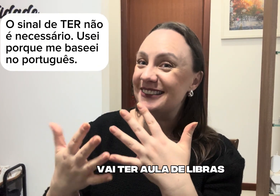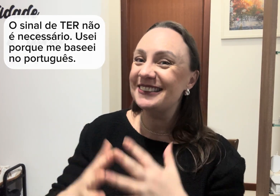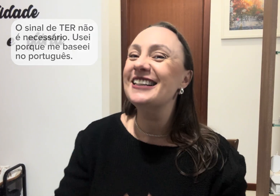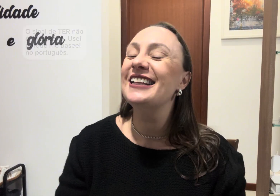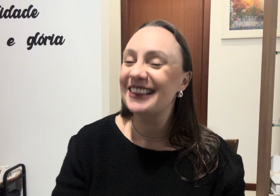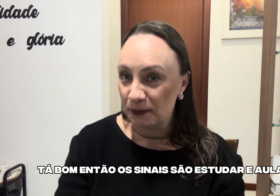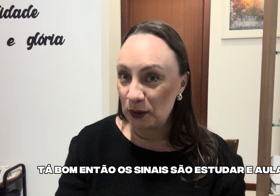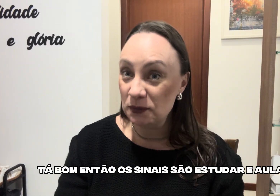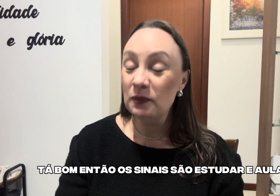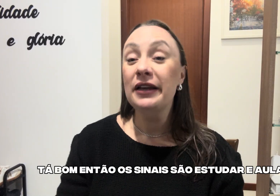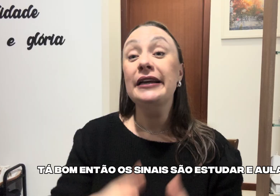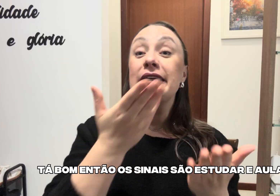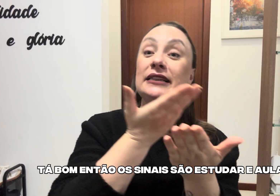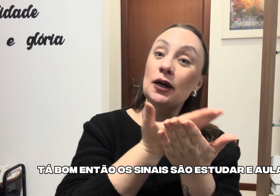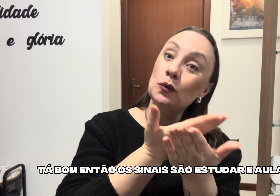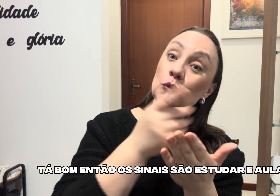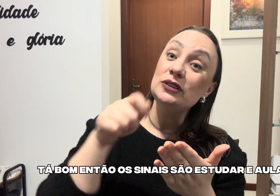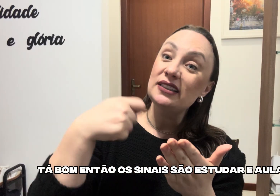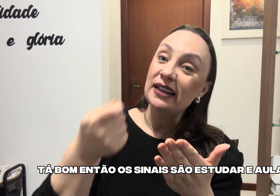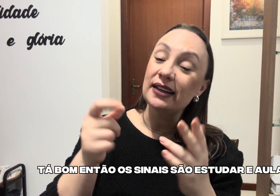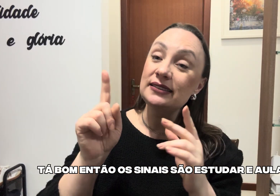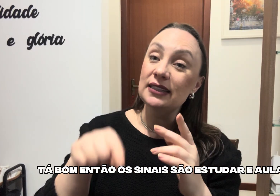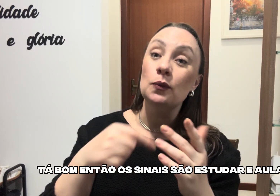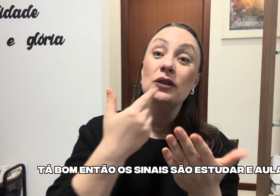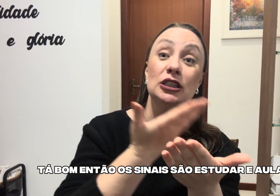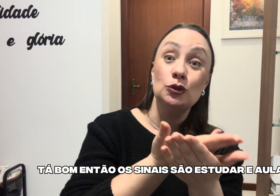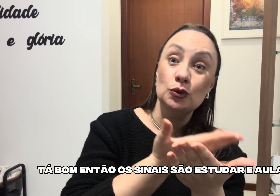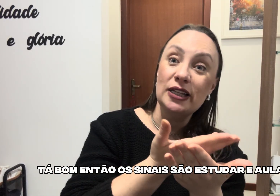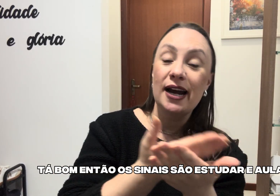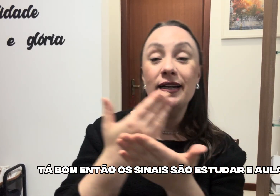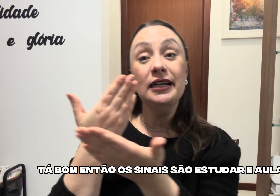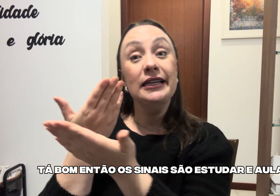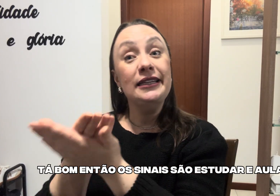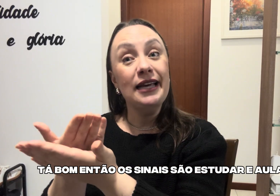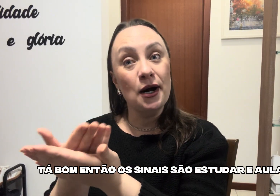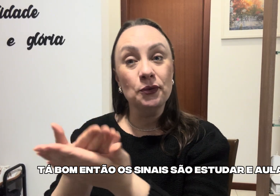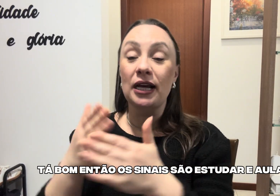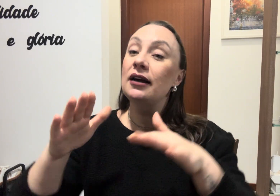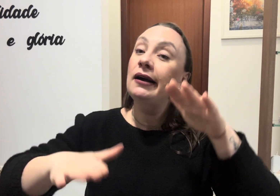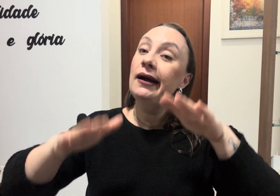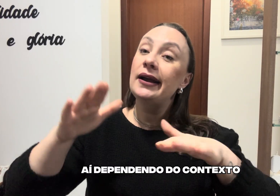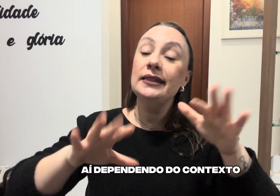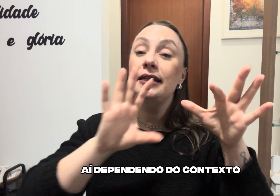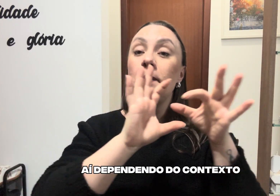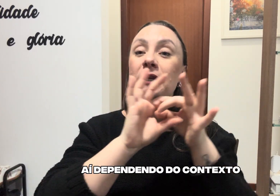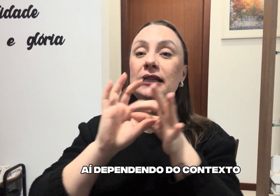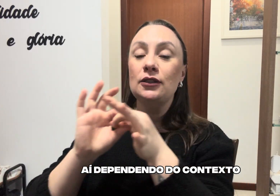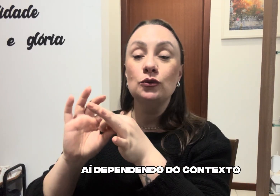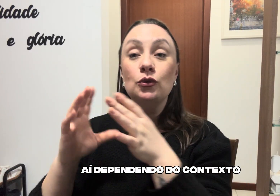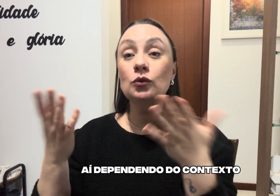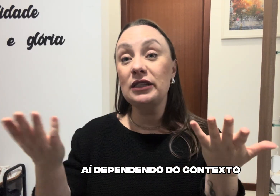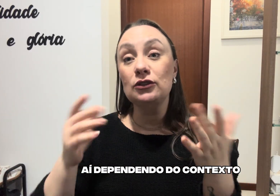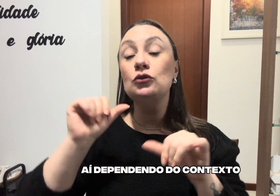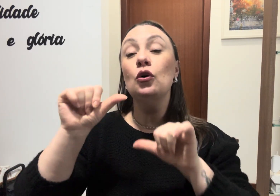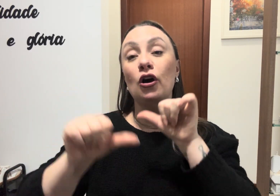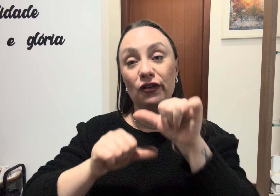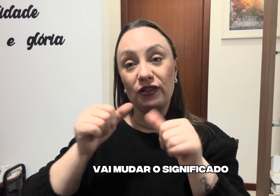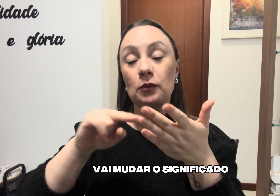Libras, tá bom? Então, os sinais são estudar e aula. Aí, dependendo do contexto, vai mudar